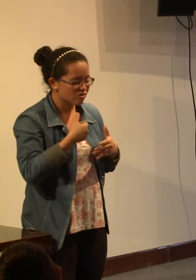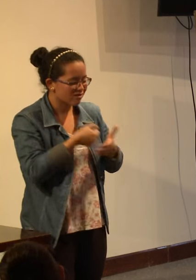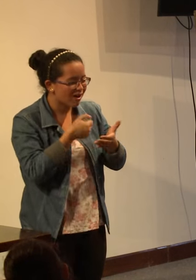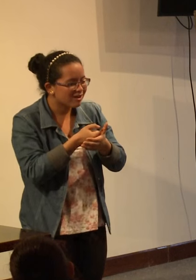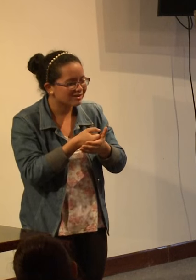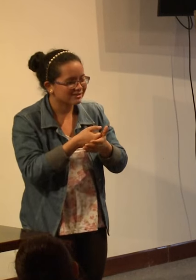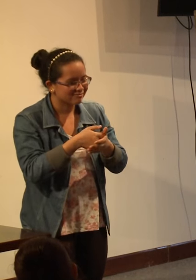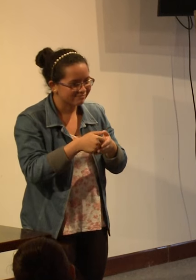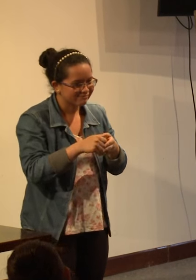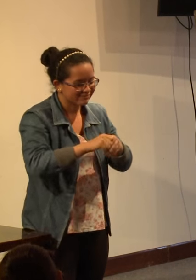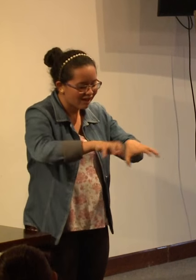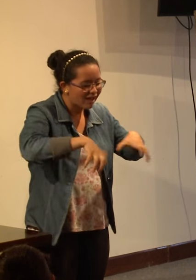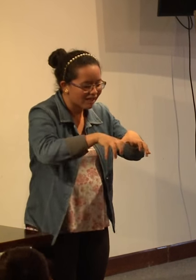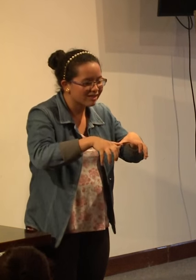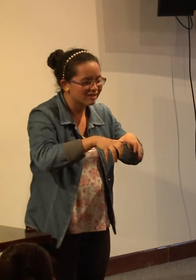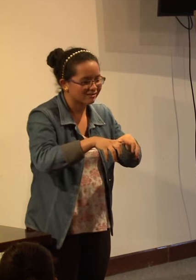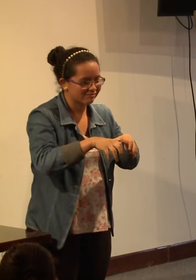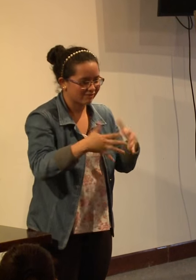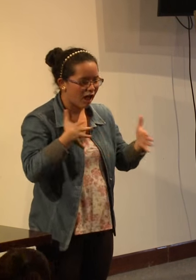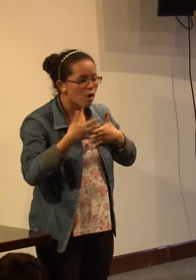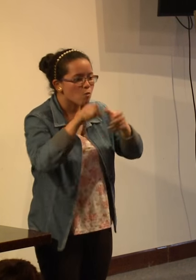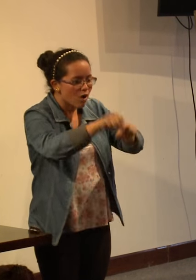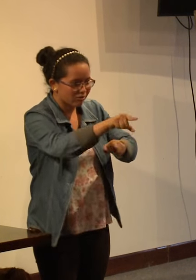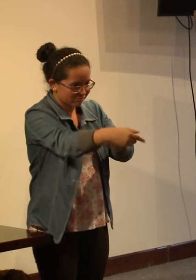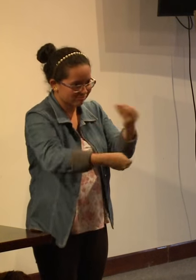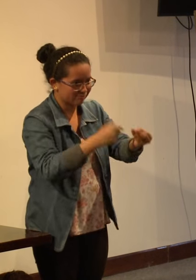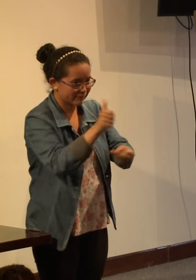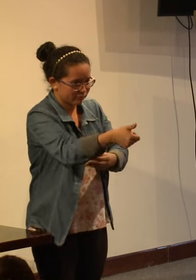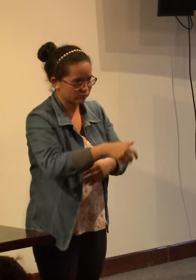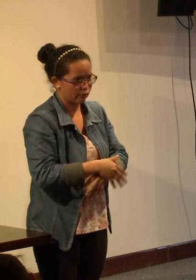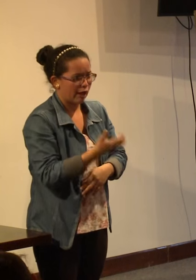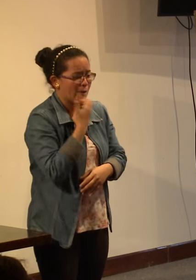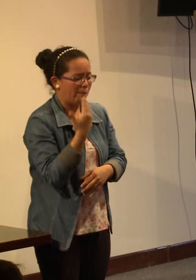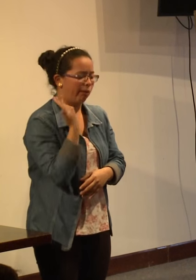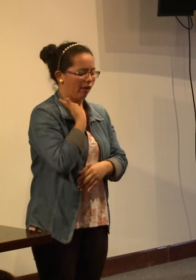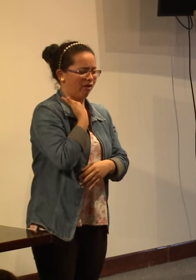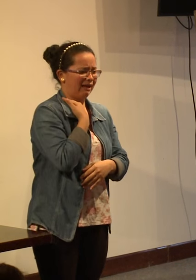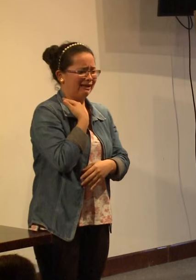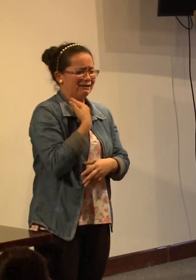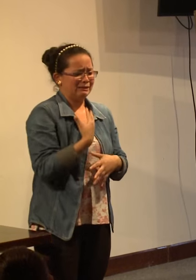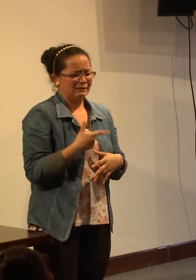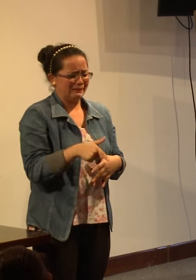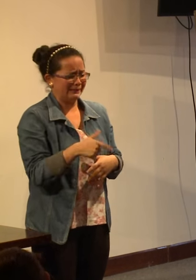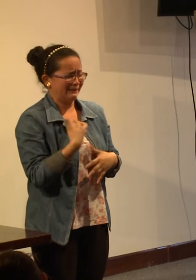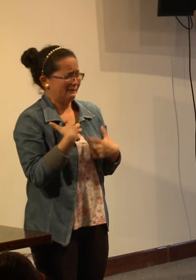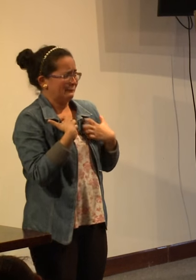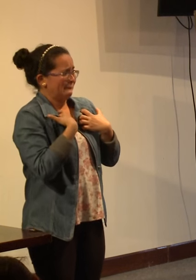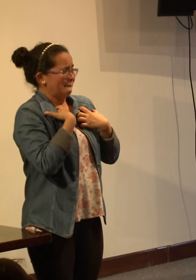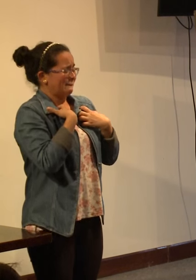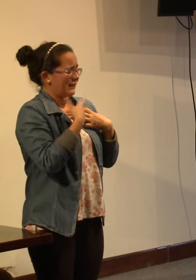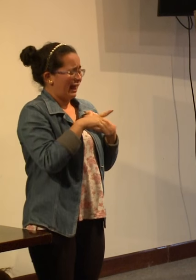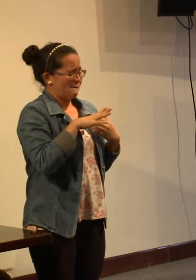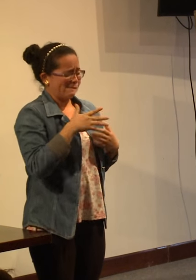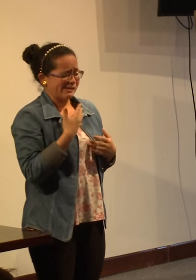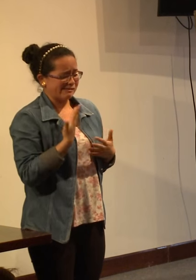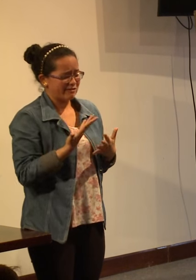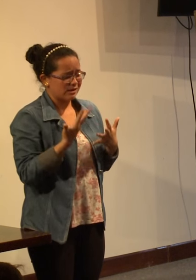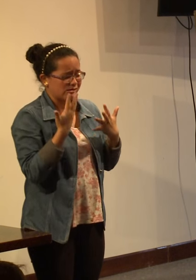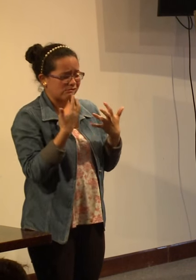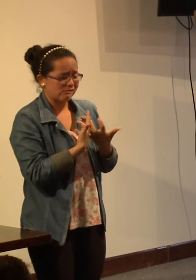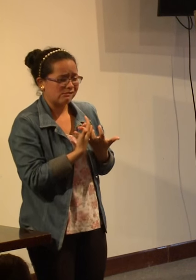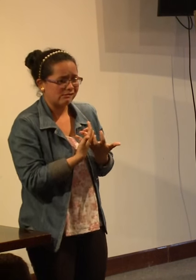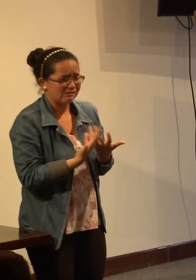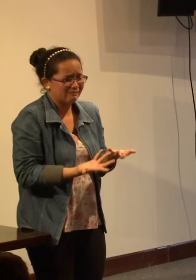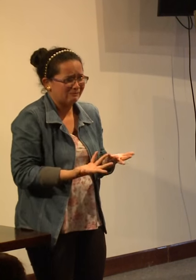teatro lo puedan hacer ustedes. Si yo las voy a exponer al fracaso y ustedes van a salir y que van a hacer el ridículo y se van a sentir terrible, ya me tiré el proceso de